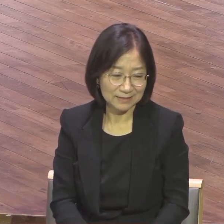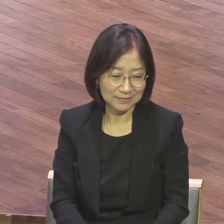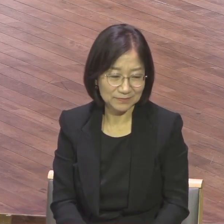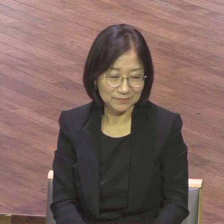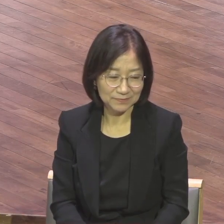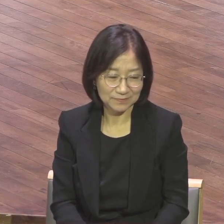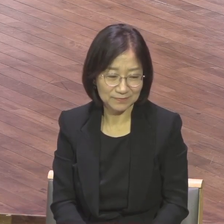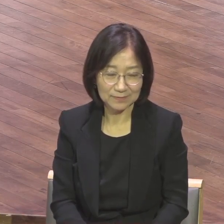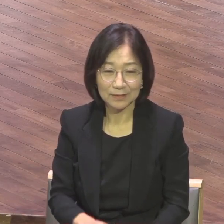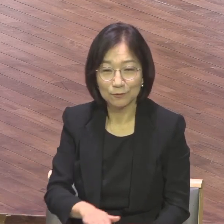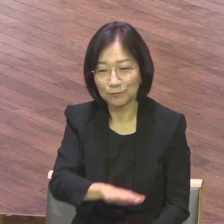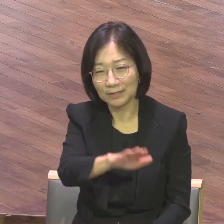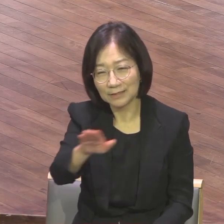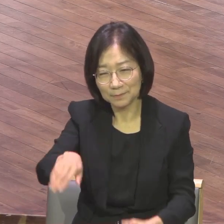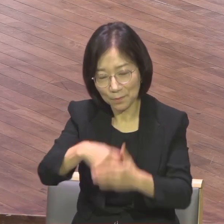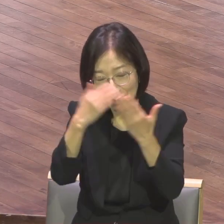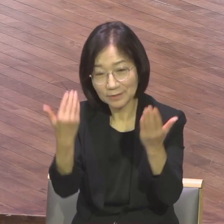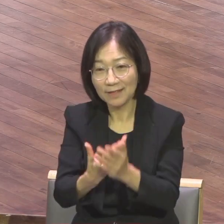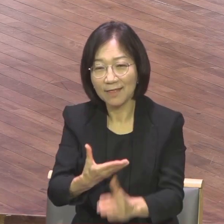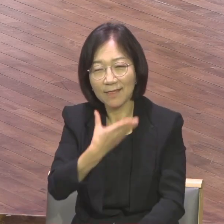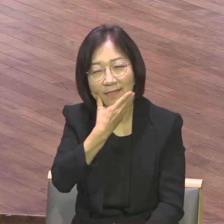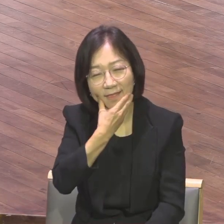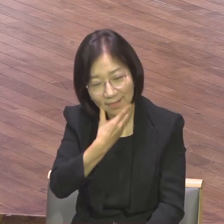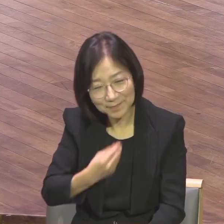때 너무너무 행복한 분들이다.